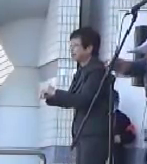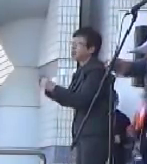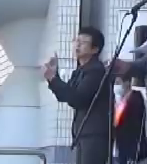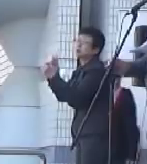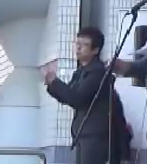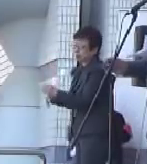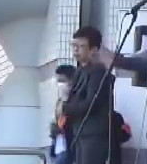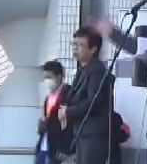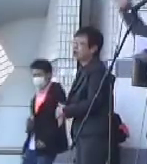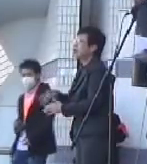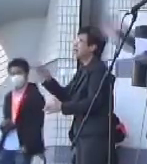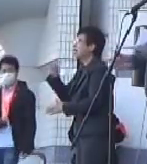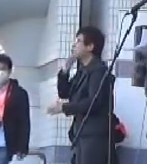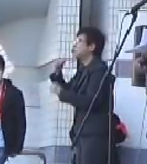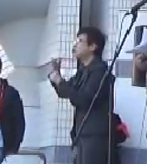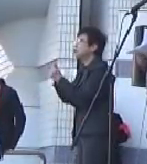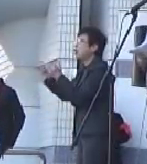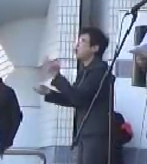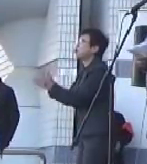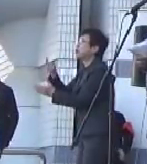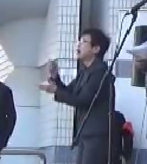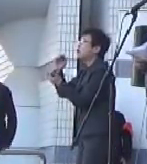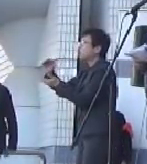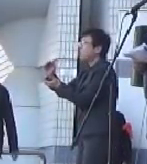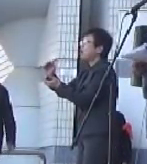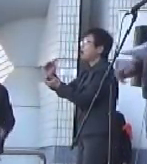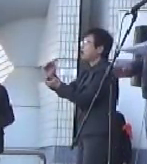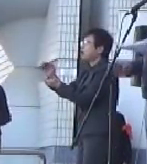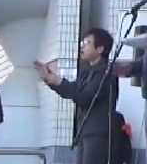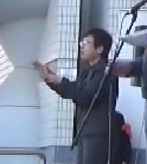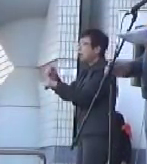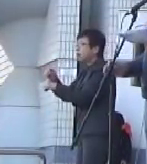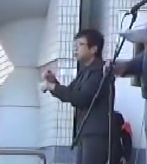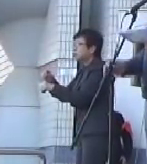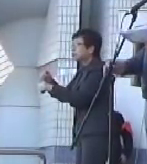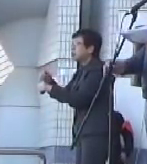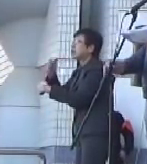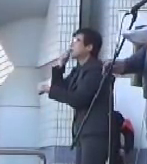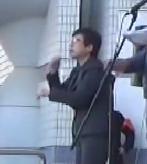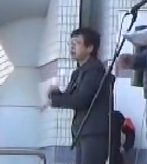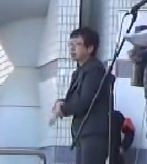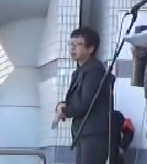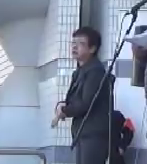ょう。だけど福島はなかったことにはできません。